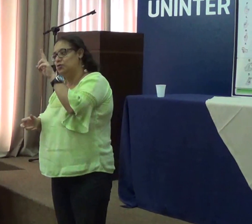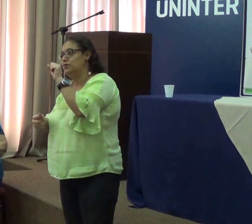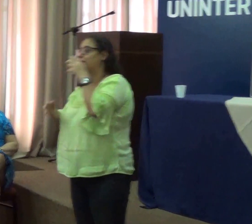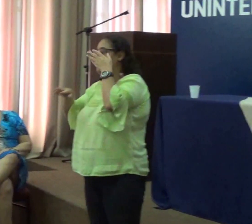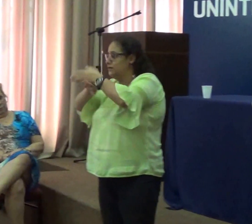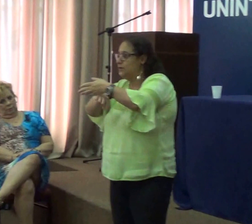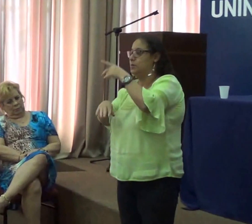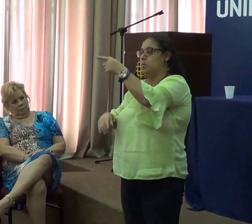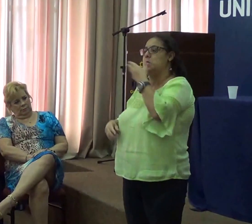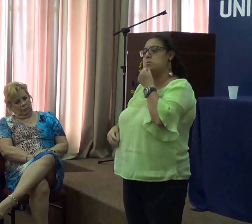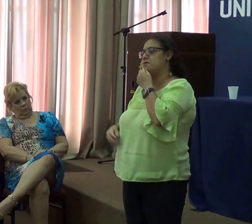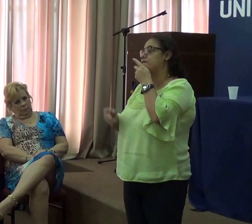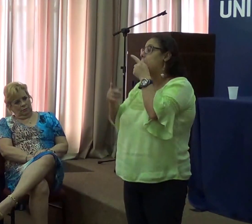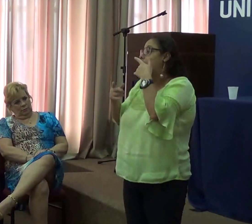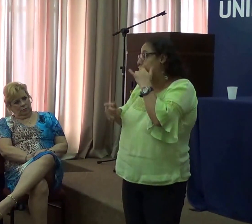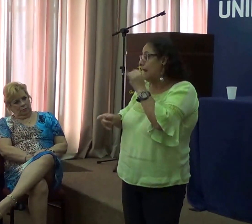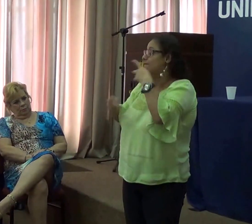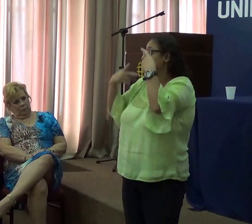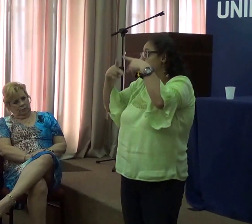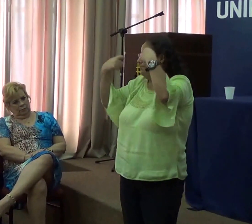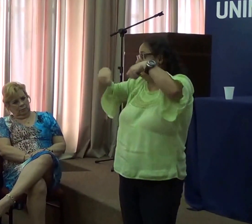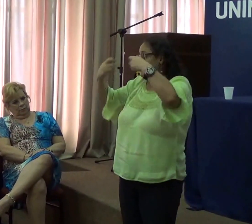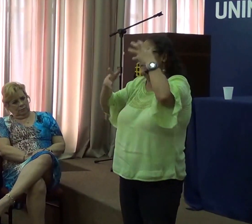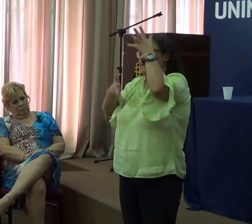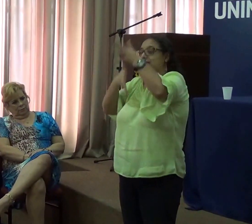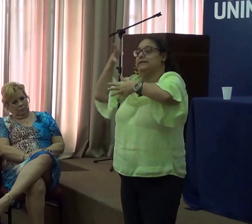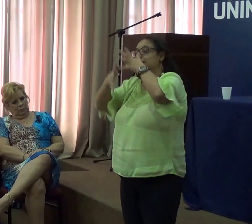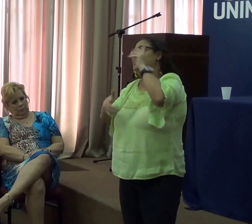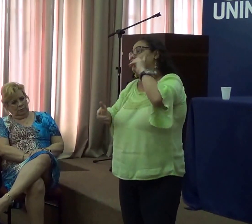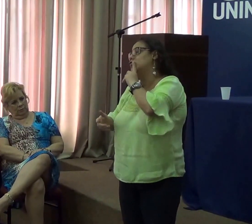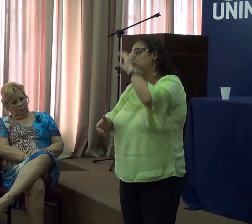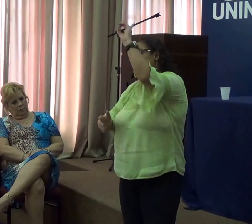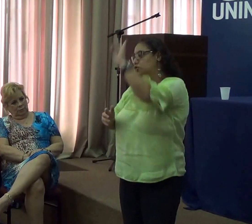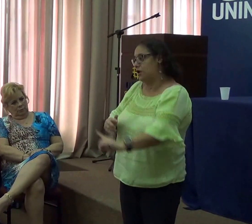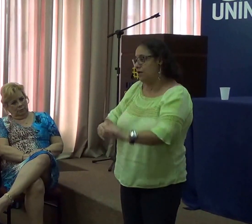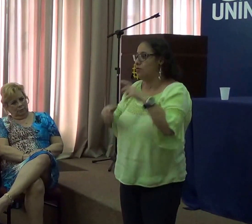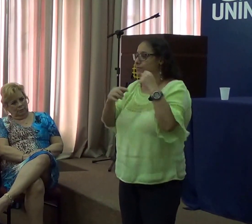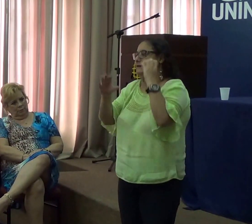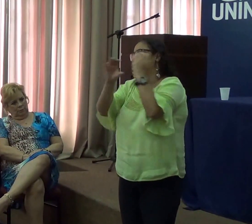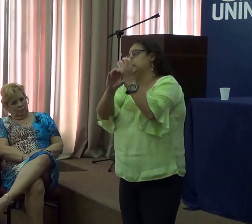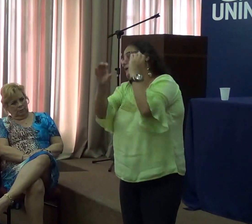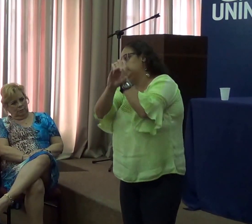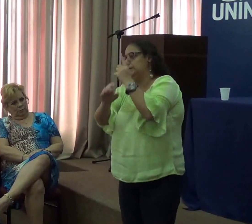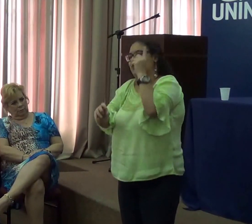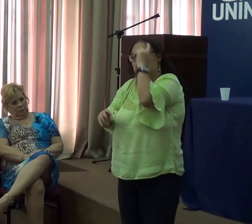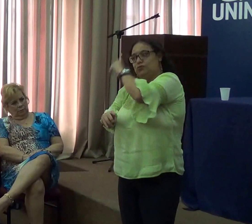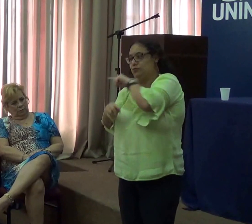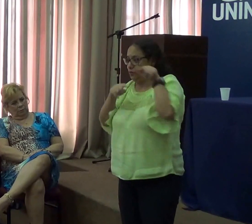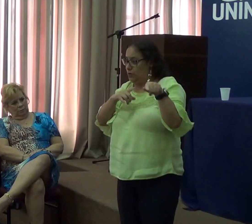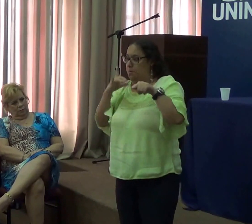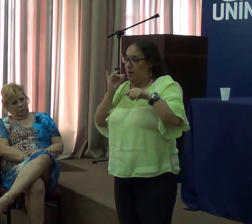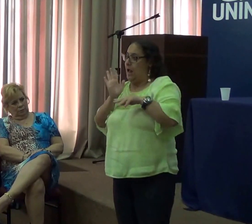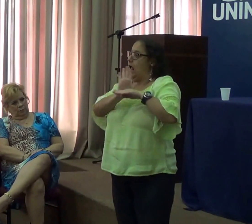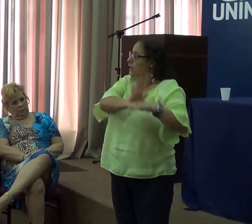de um médico meu pai explicou dos direitos do surdo da comunicação